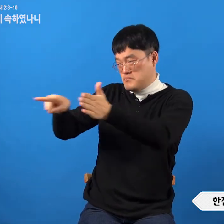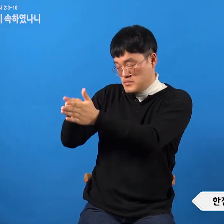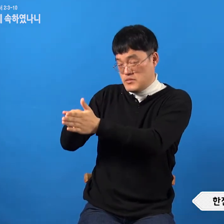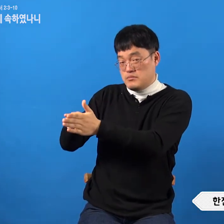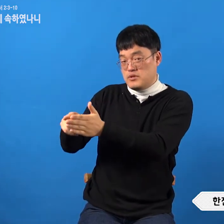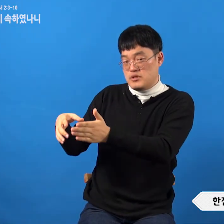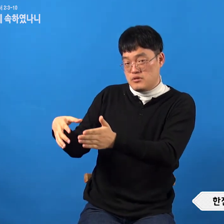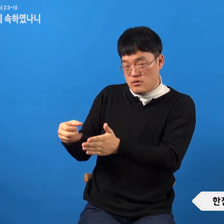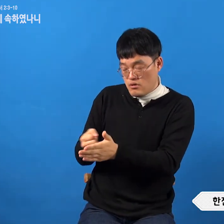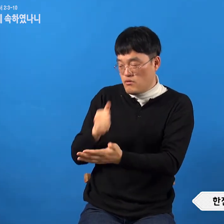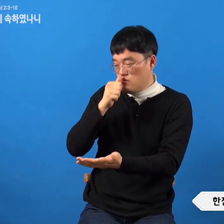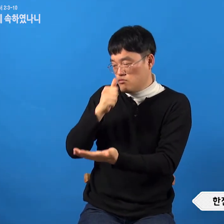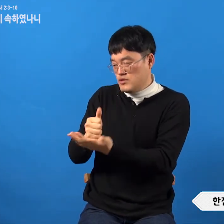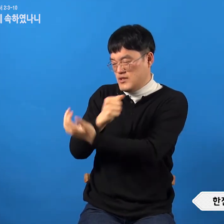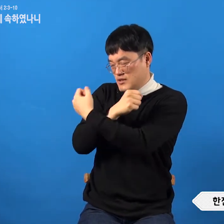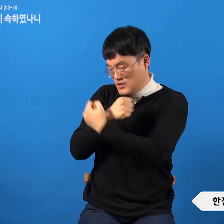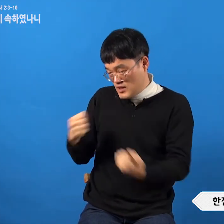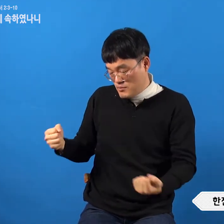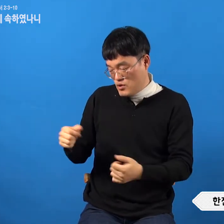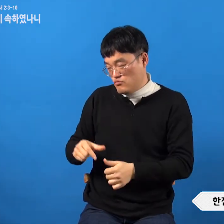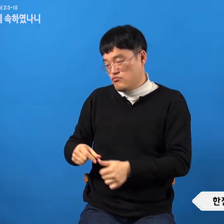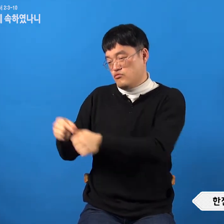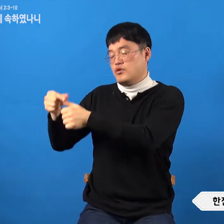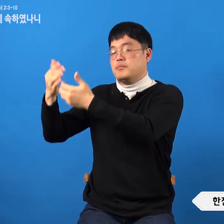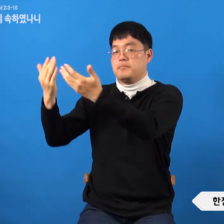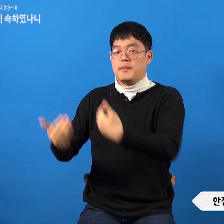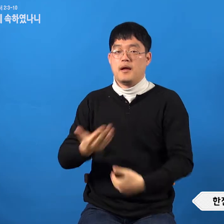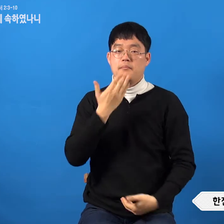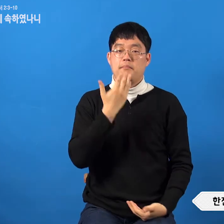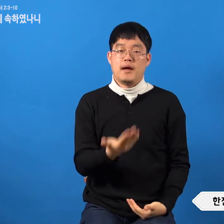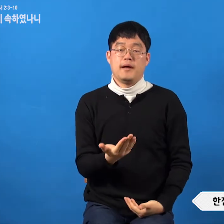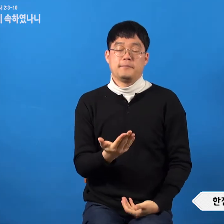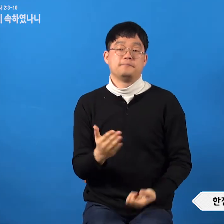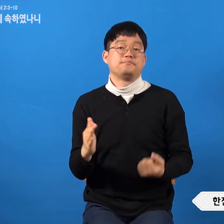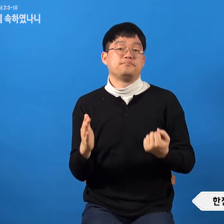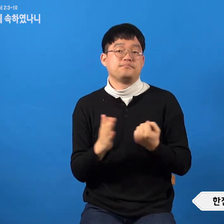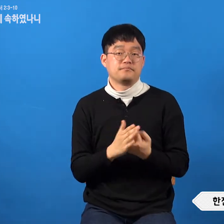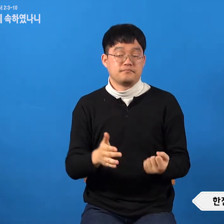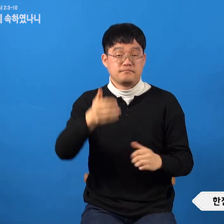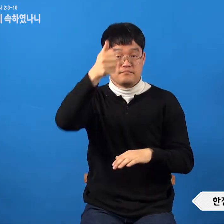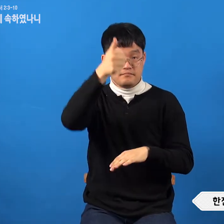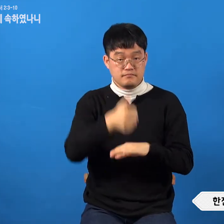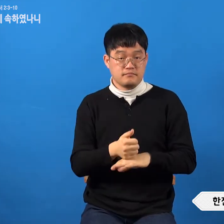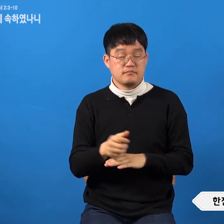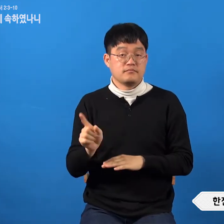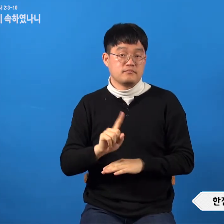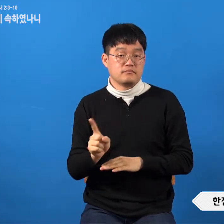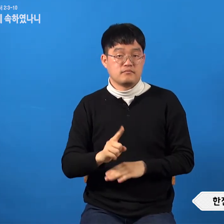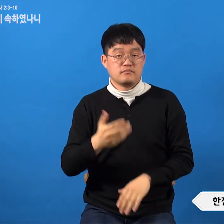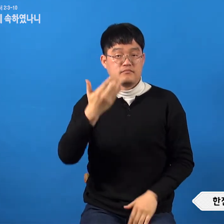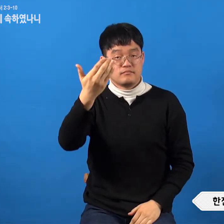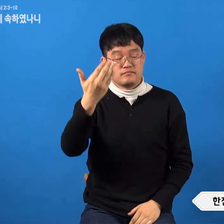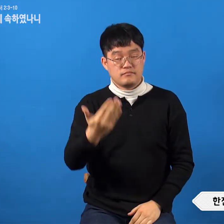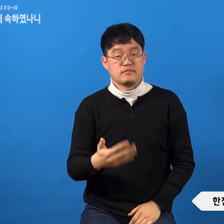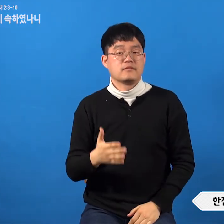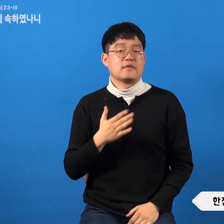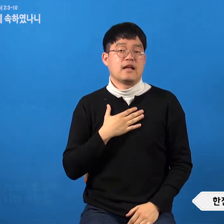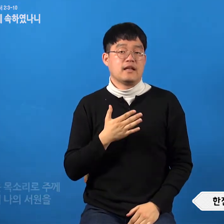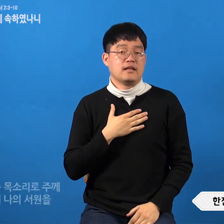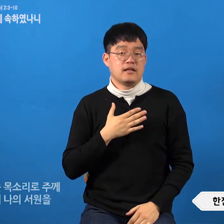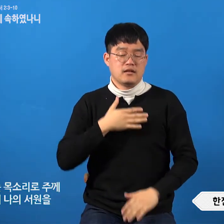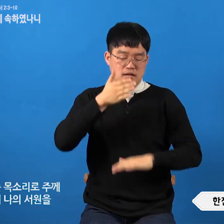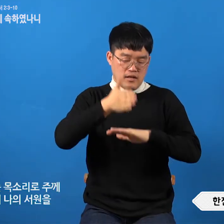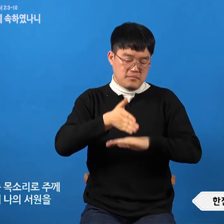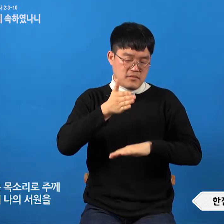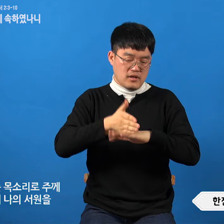믿음으로 죄사함 받고 구원을 받을 수 있다. 그래서 결론이 9절에 있습니다. 나는